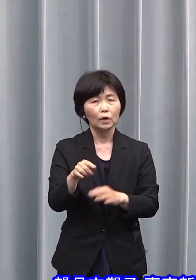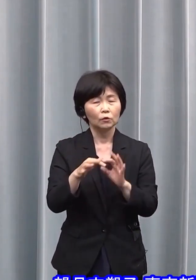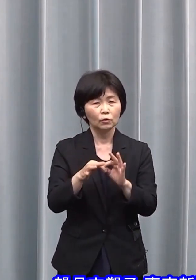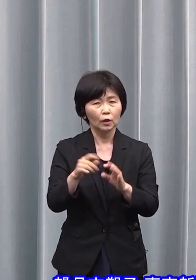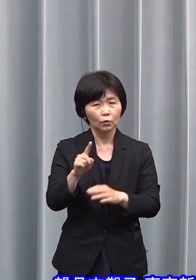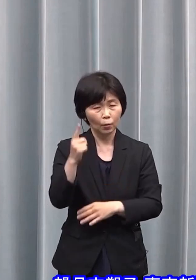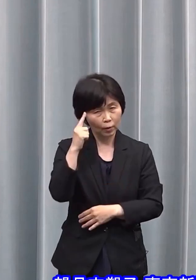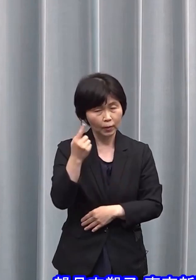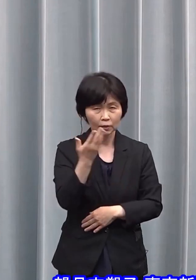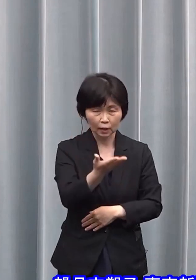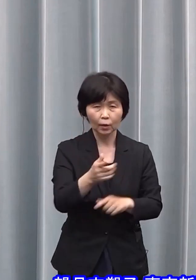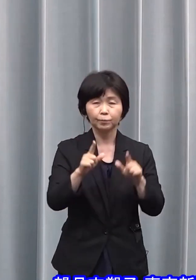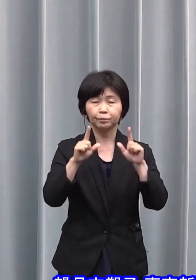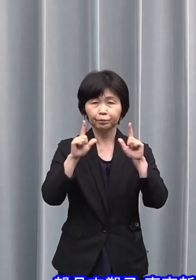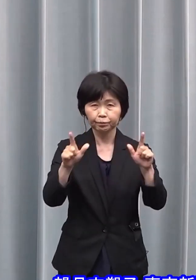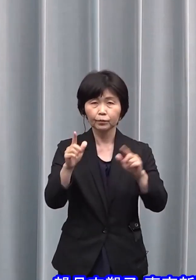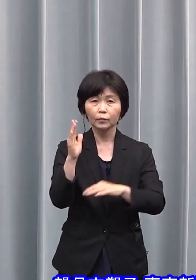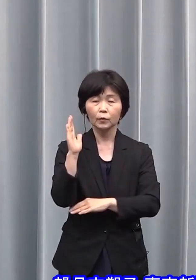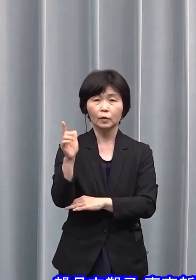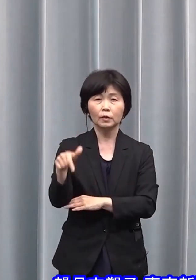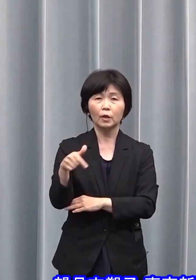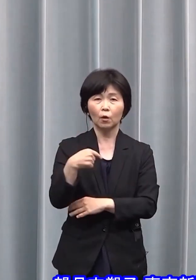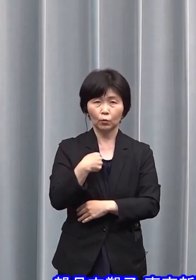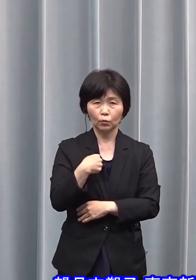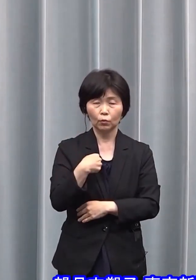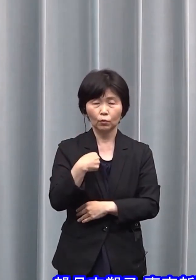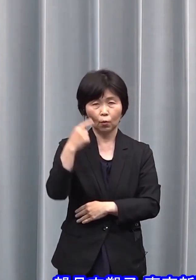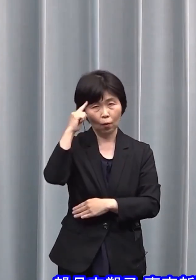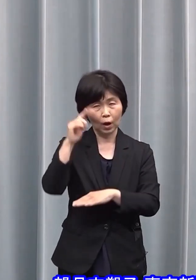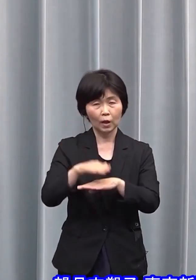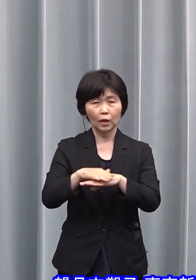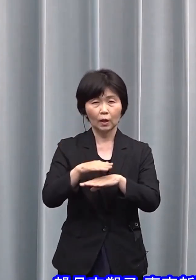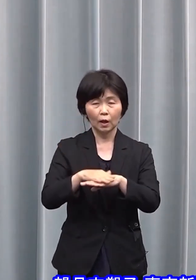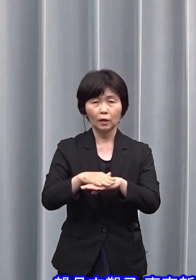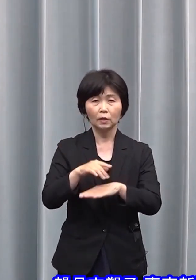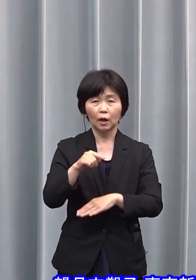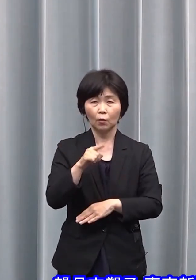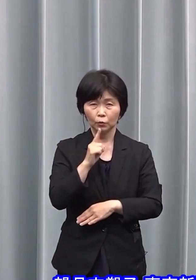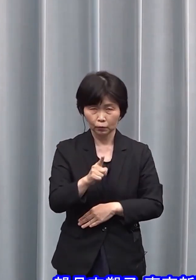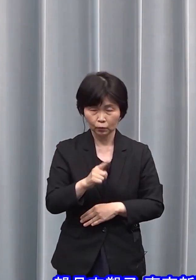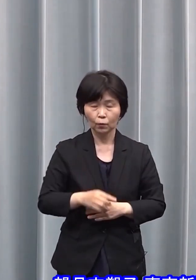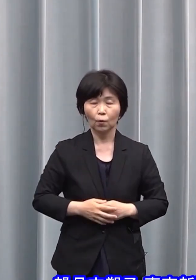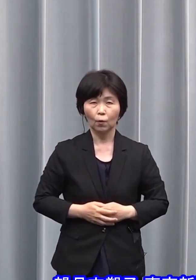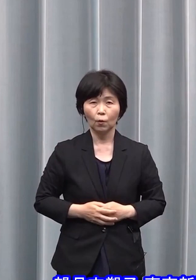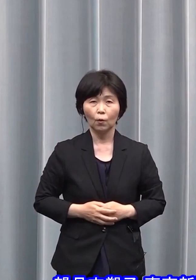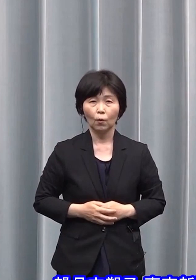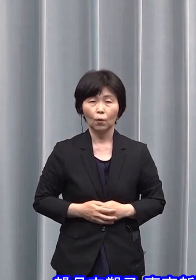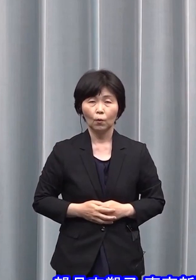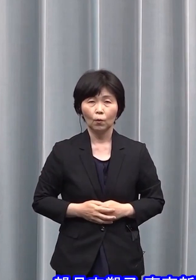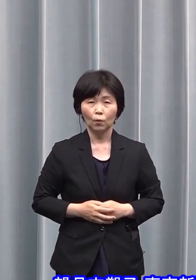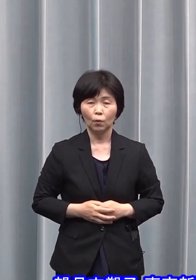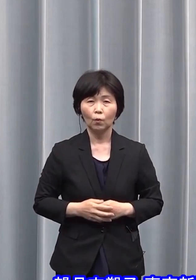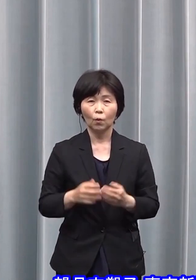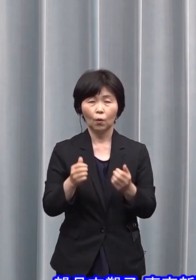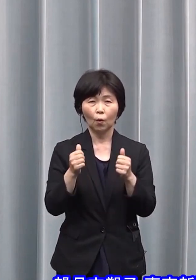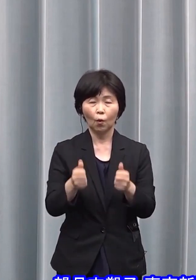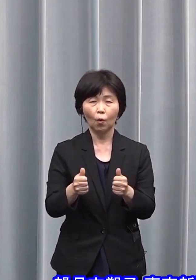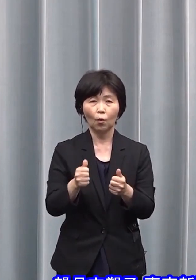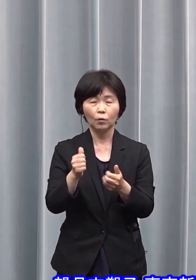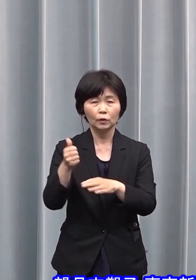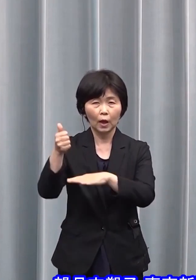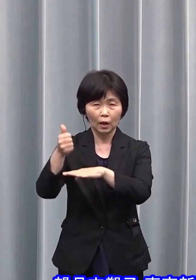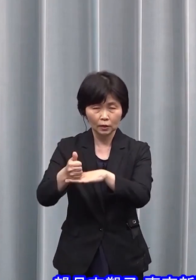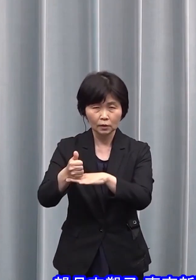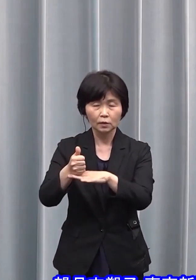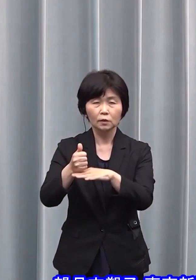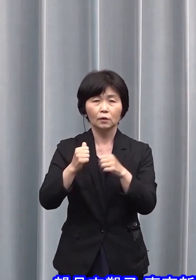ますか。 まず政府としての考え方、姿勢においては、法務大臣をはじめ法務省の方